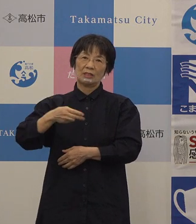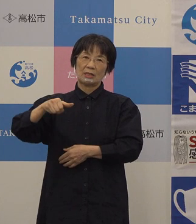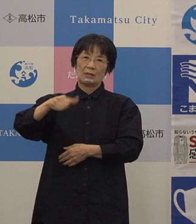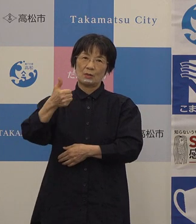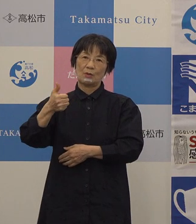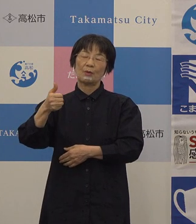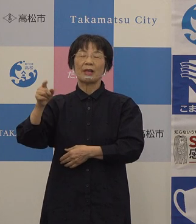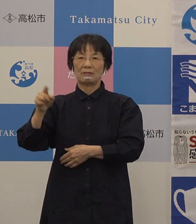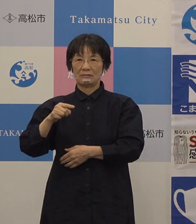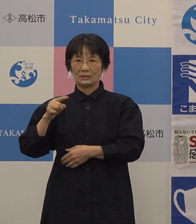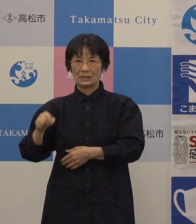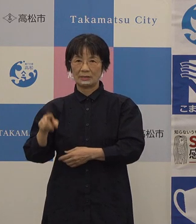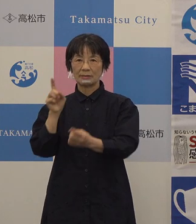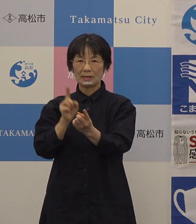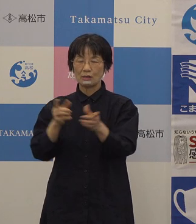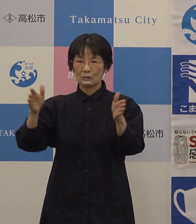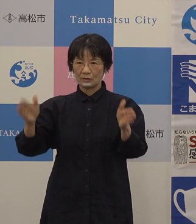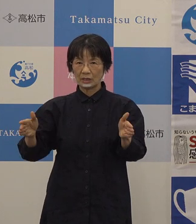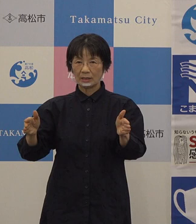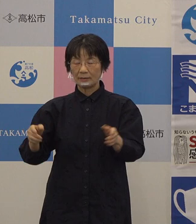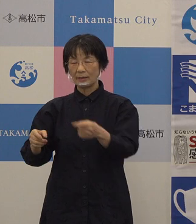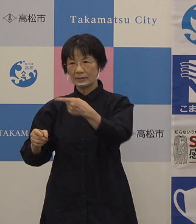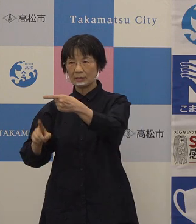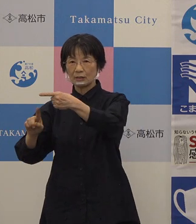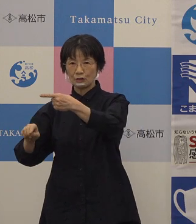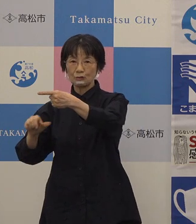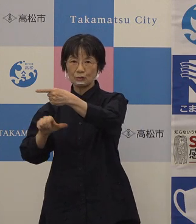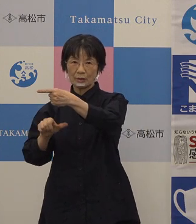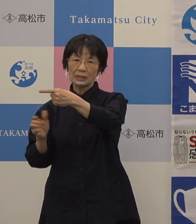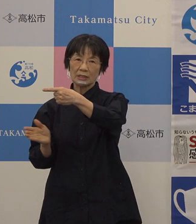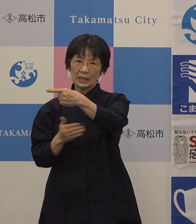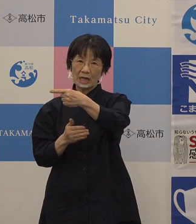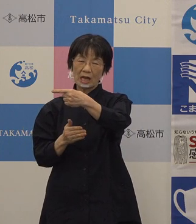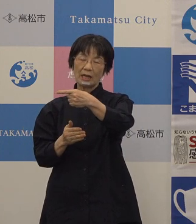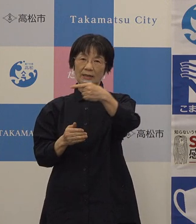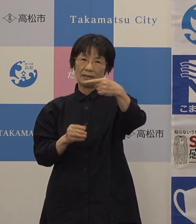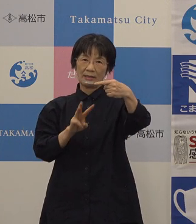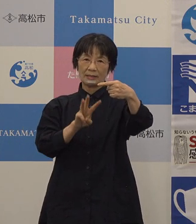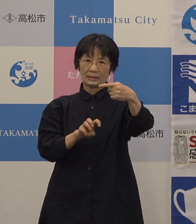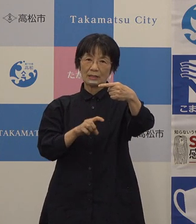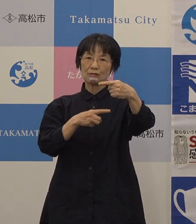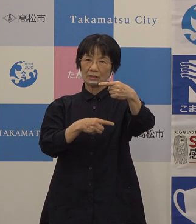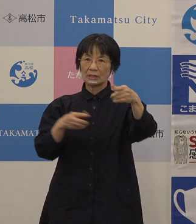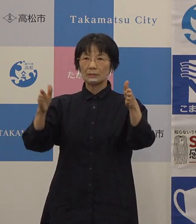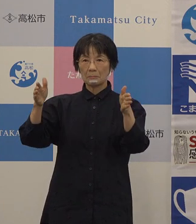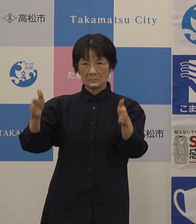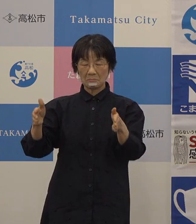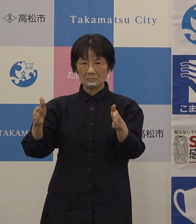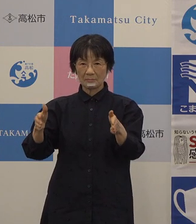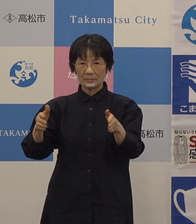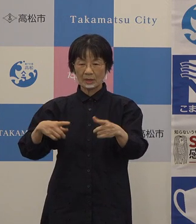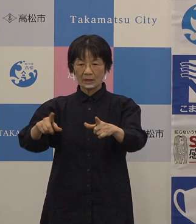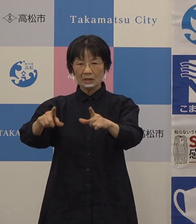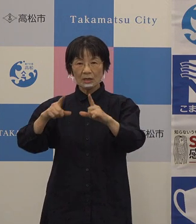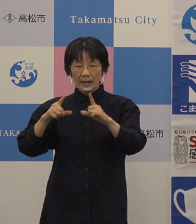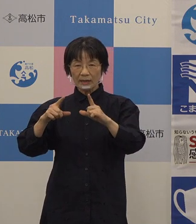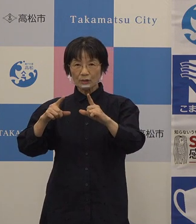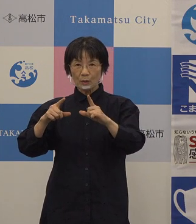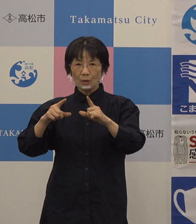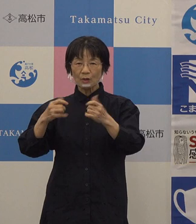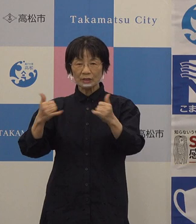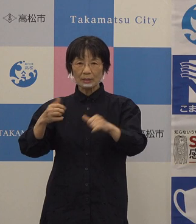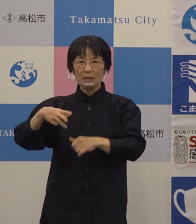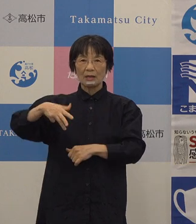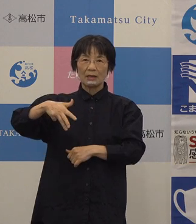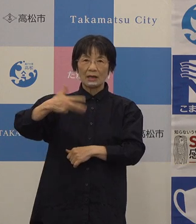ます。対象期間は1月15日から本年1月31日までで、回答者は848